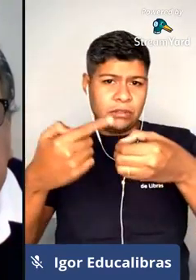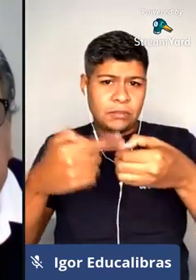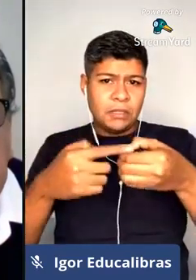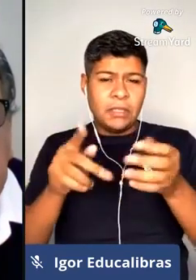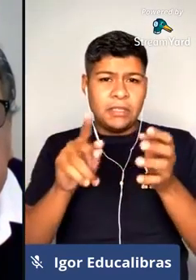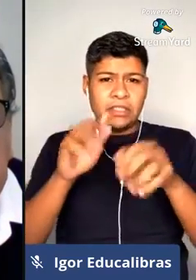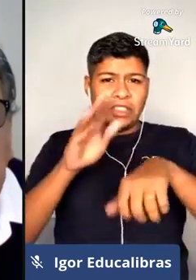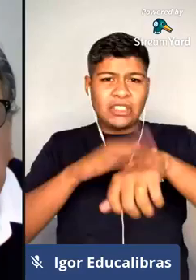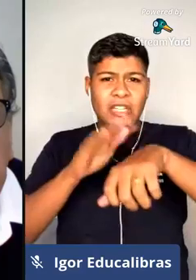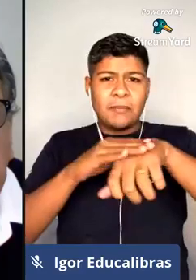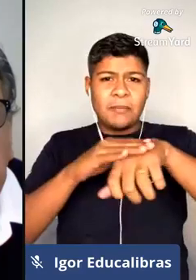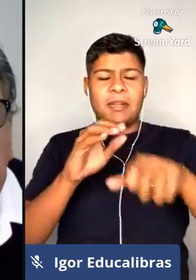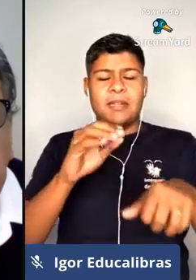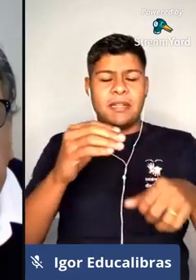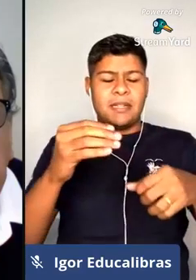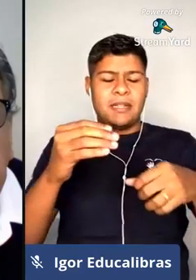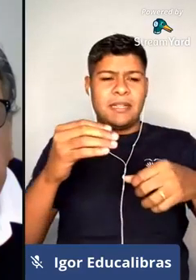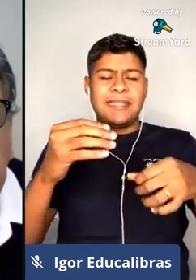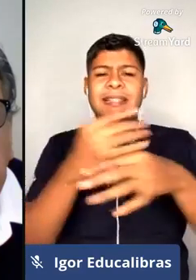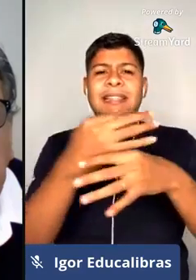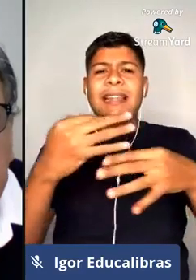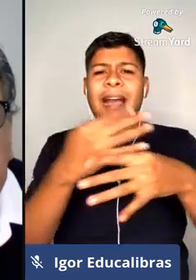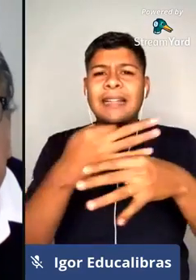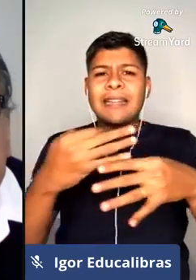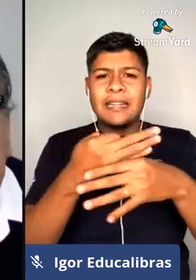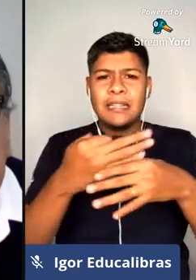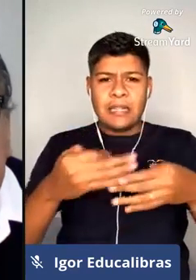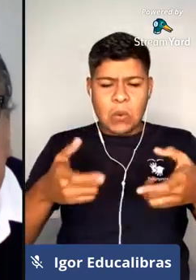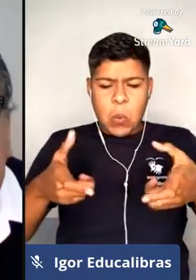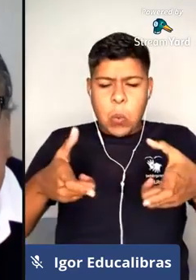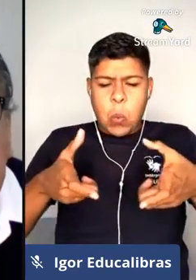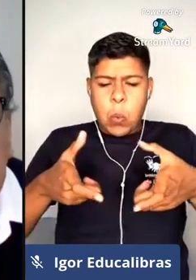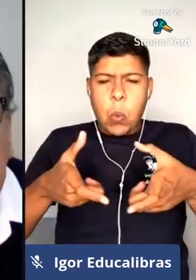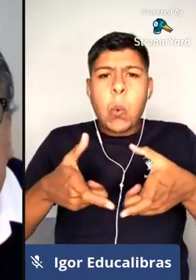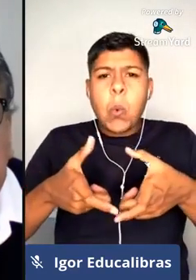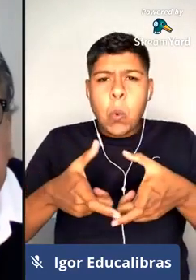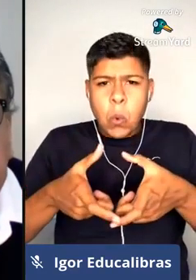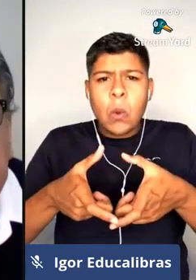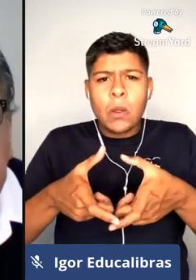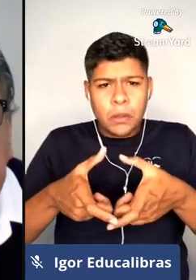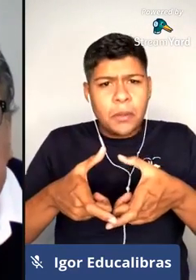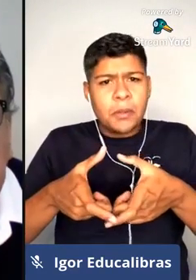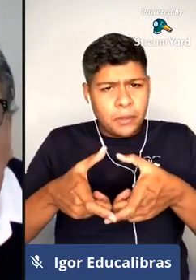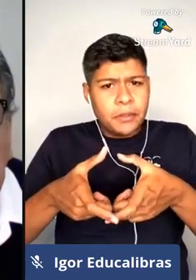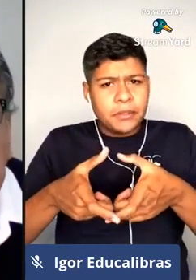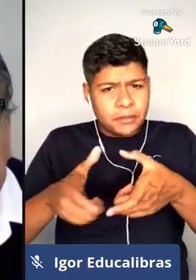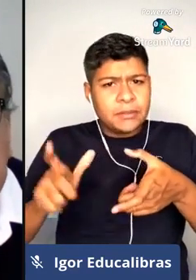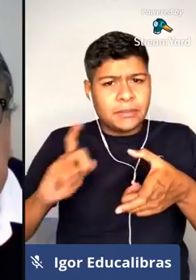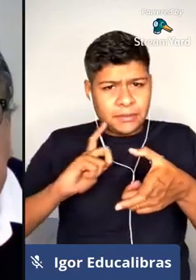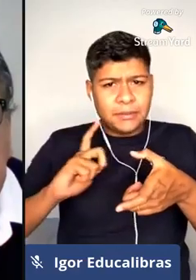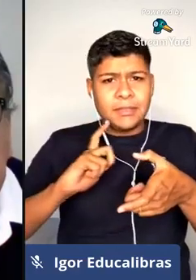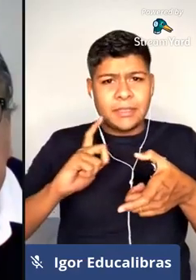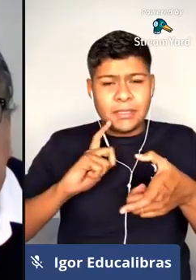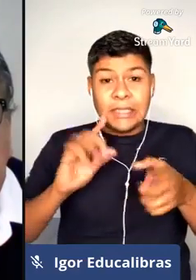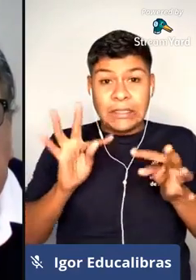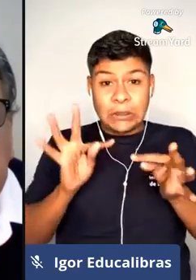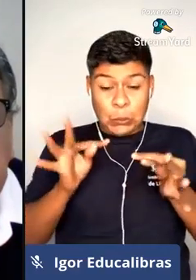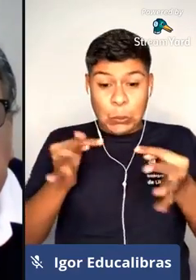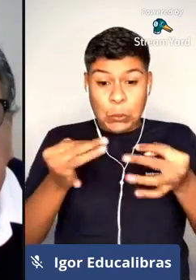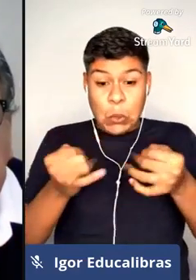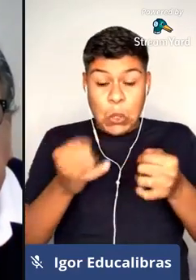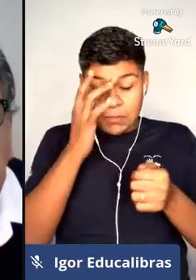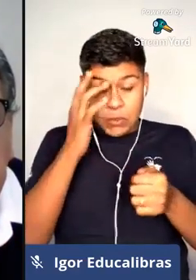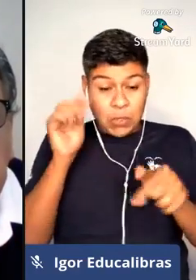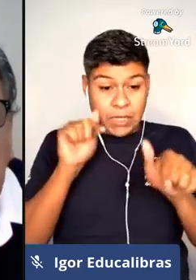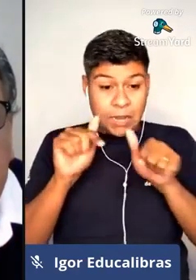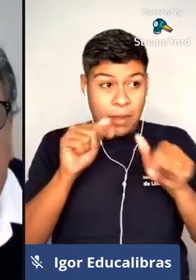Criciúma, era uma cidade com pouca renda e praticamente todos que trabalhavam